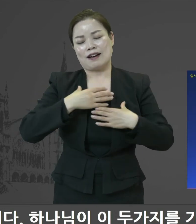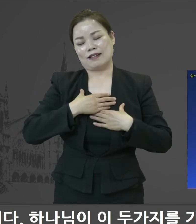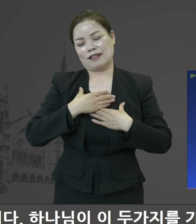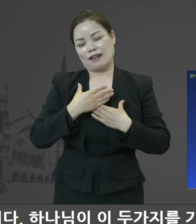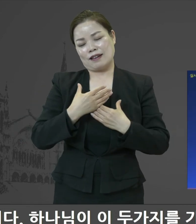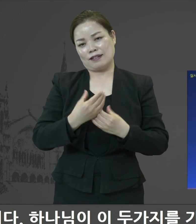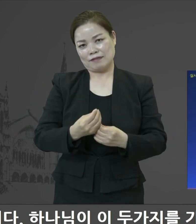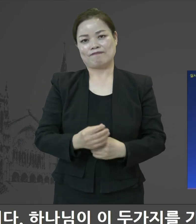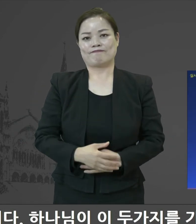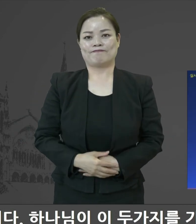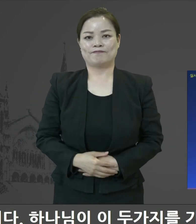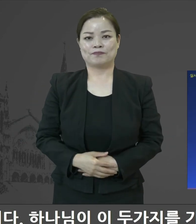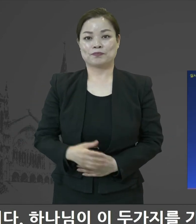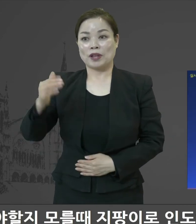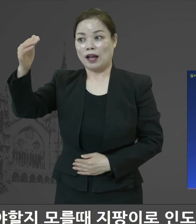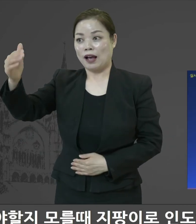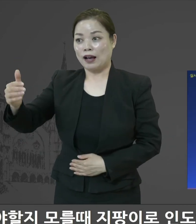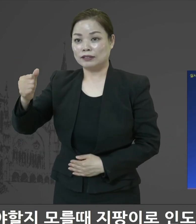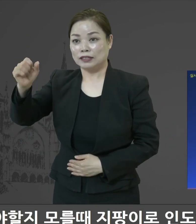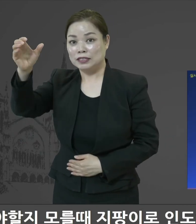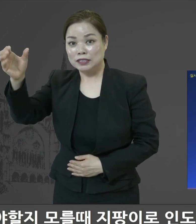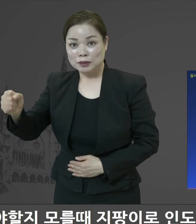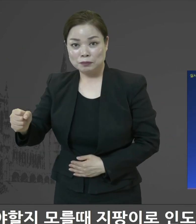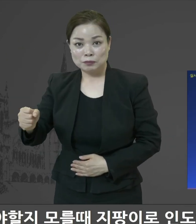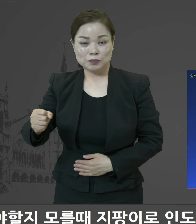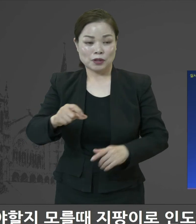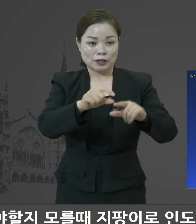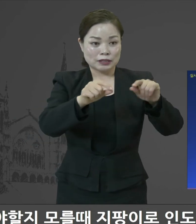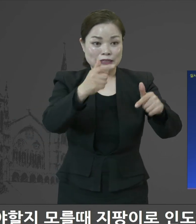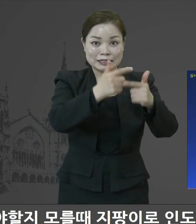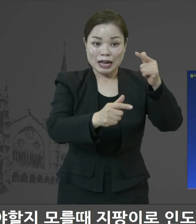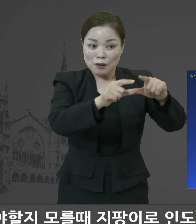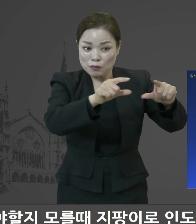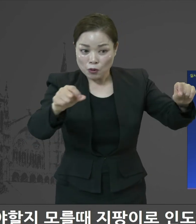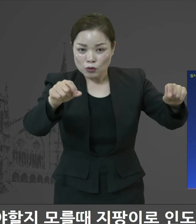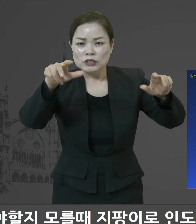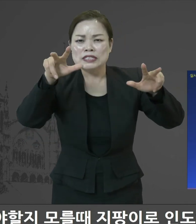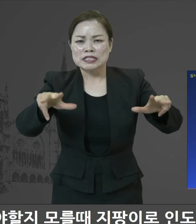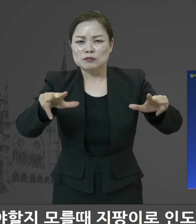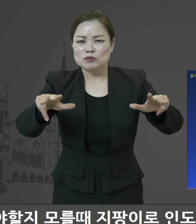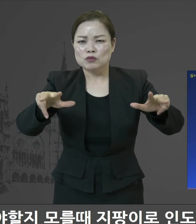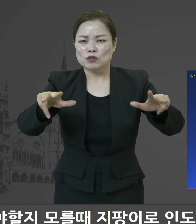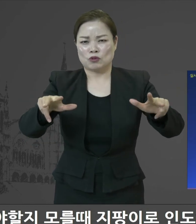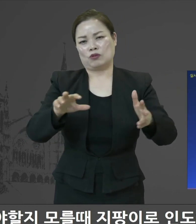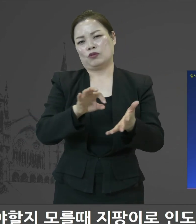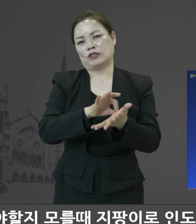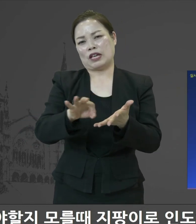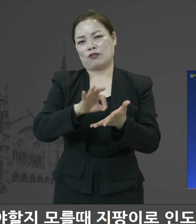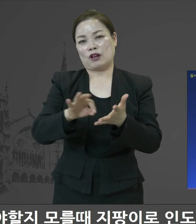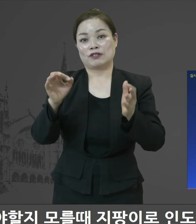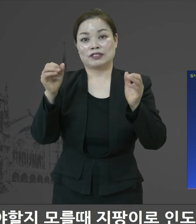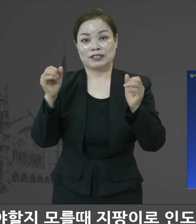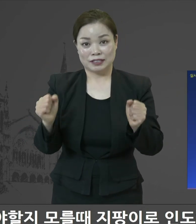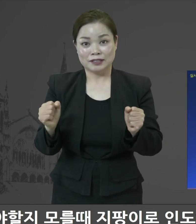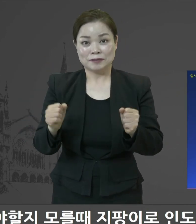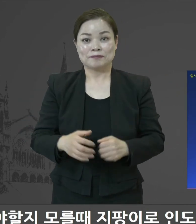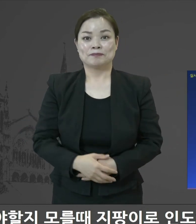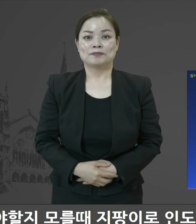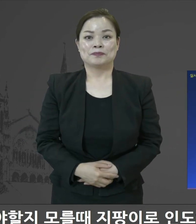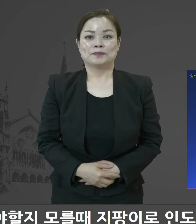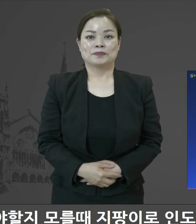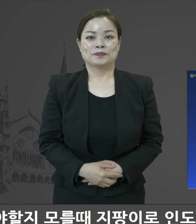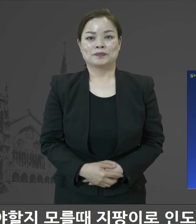것이었겠습니까? 이 하나님의 지팡이와 막대기는 지금도 여러분들을 향하여 사용되고 있는 줄로 믿습니다.